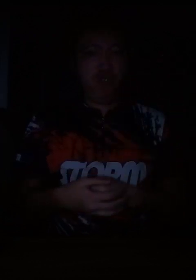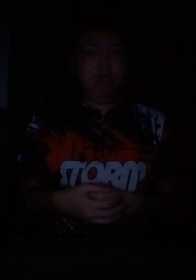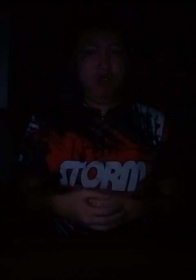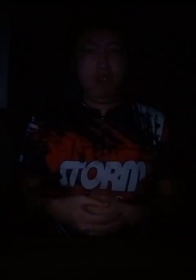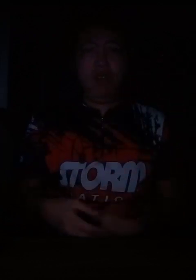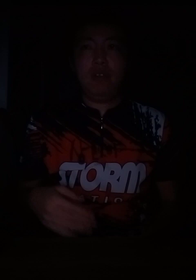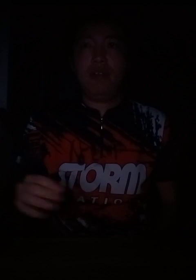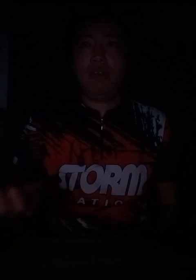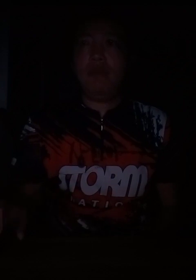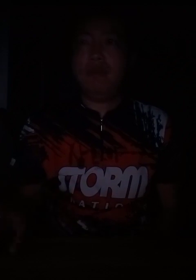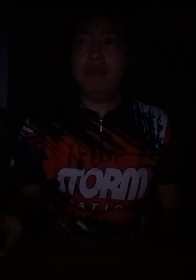연합뉴스TV 구하림입니다.